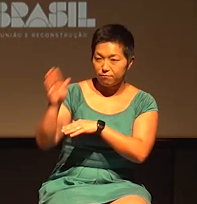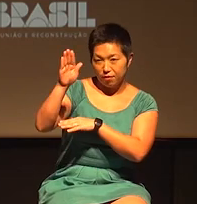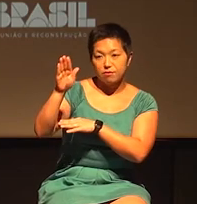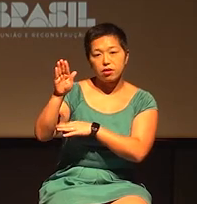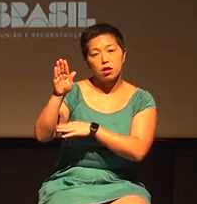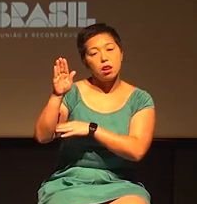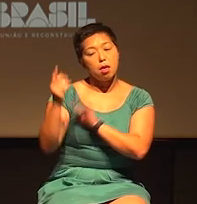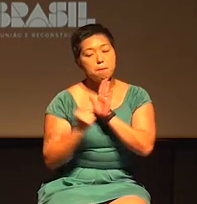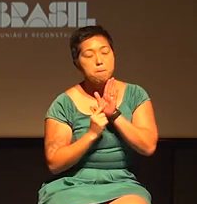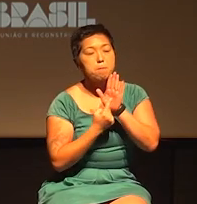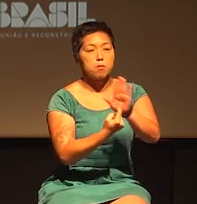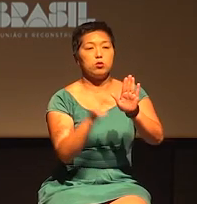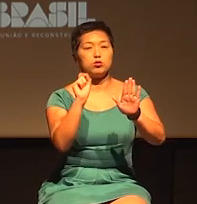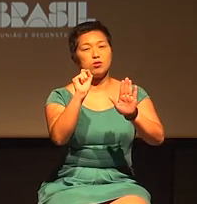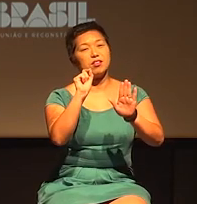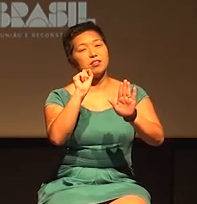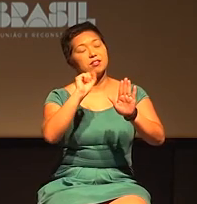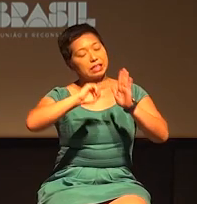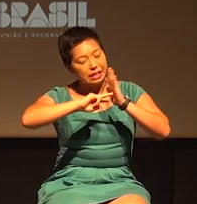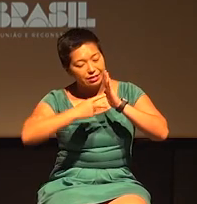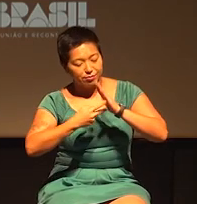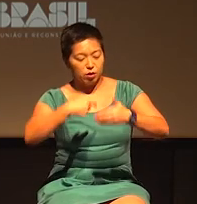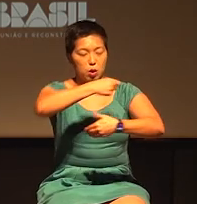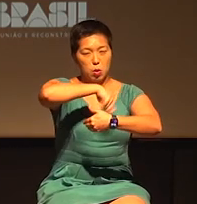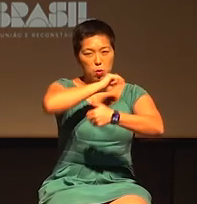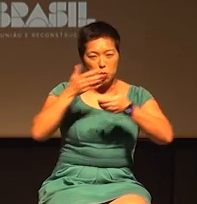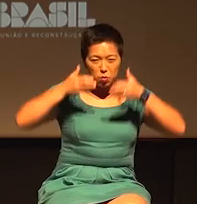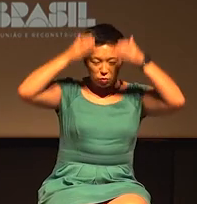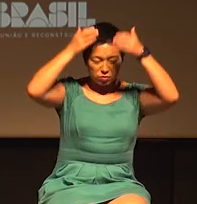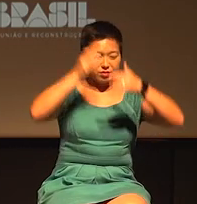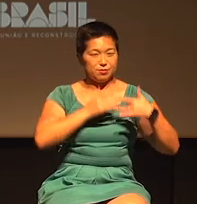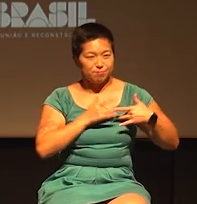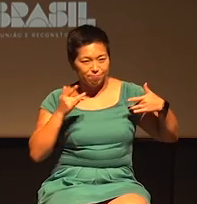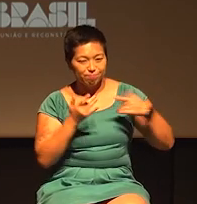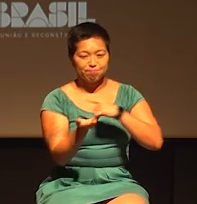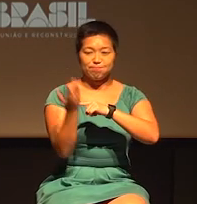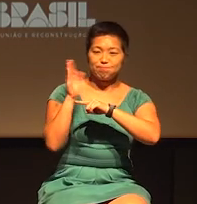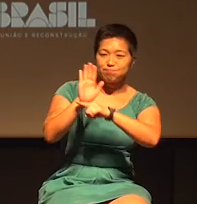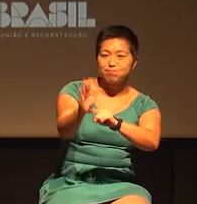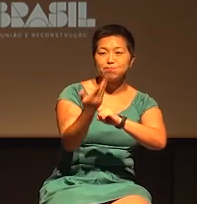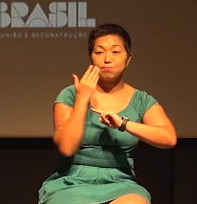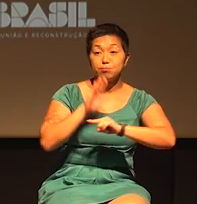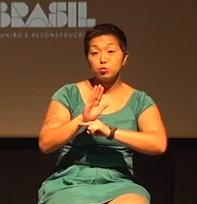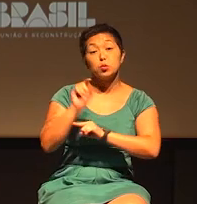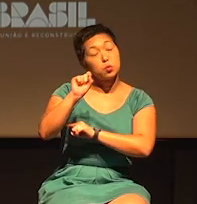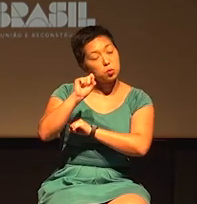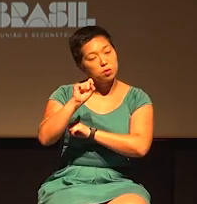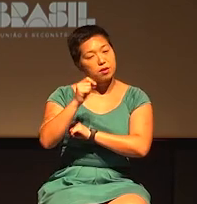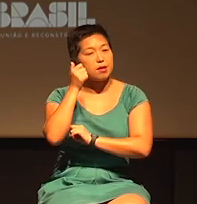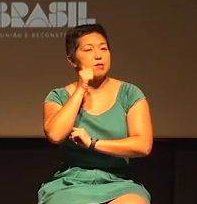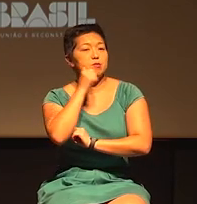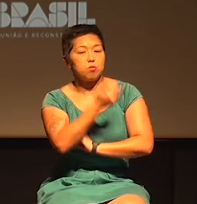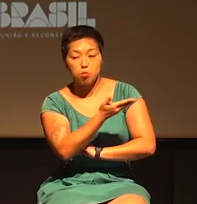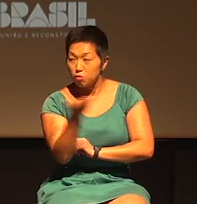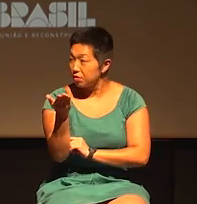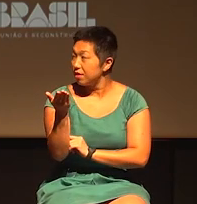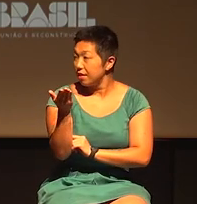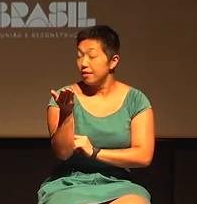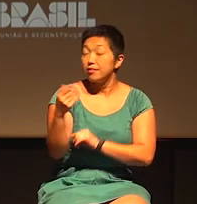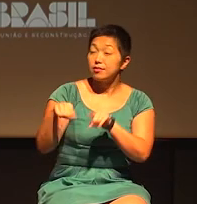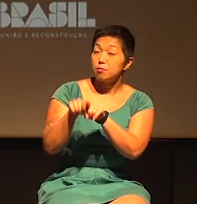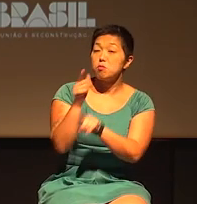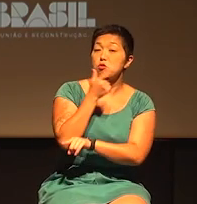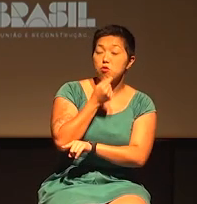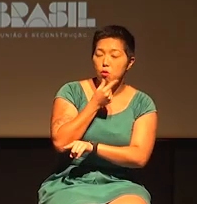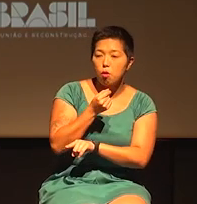o que tem sido as cozinhas solidárias a das cozinhas o que que essas mulheres deixam essas mulheres esse homens que a